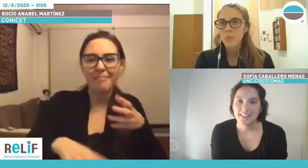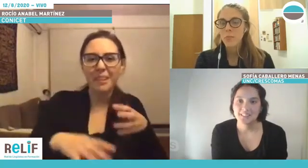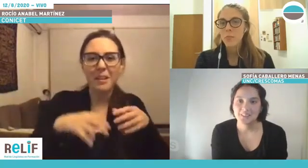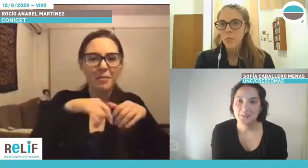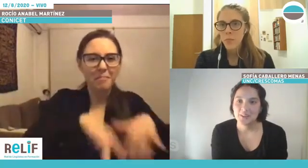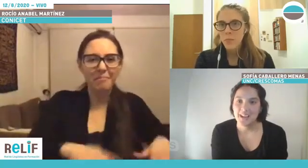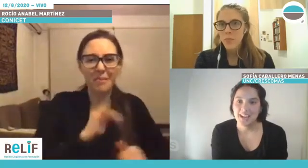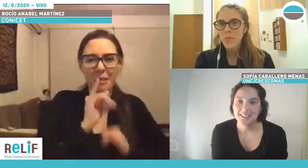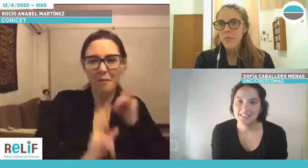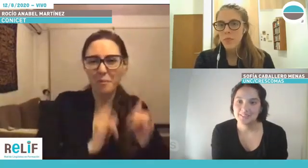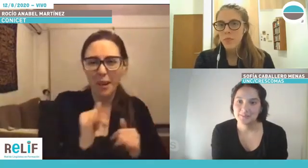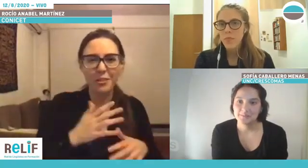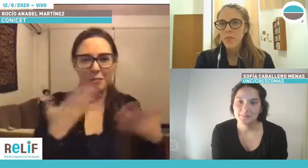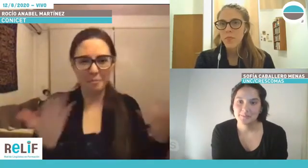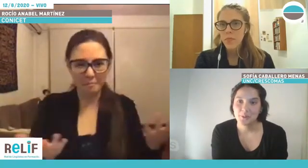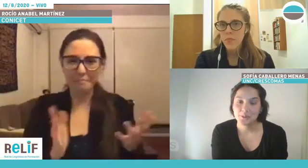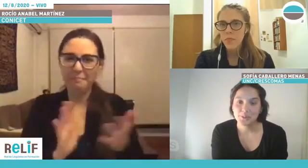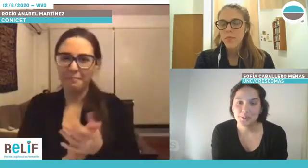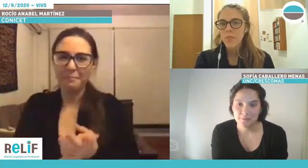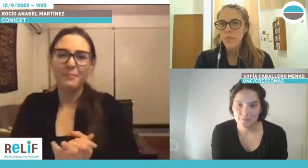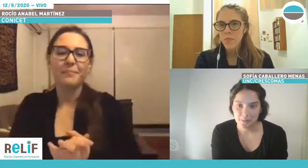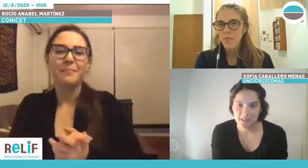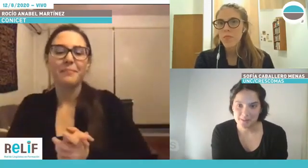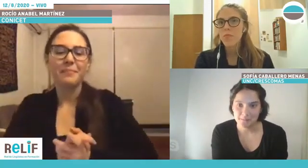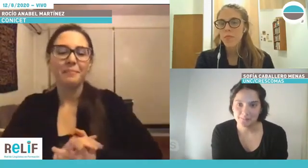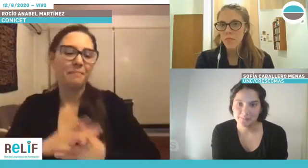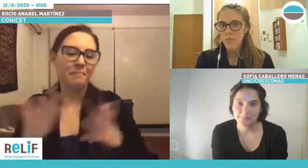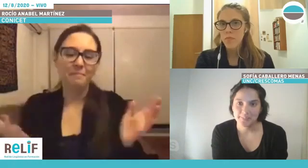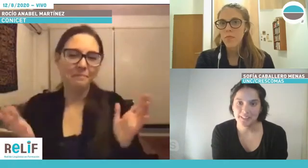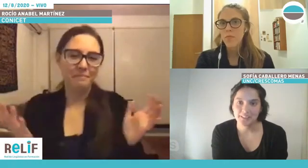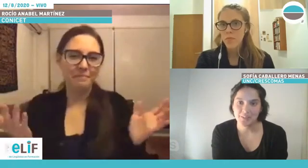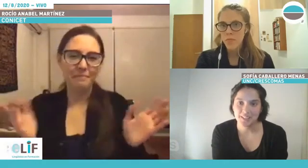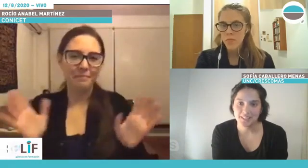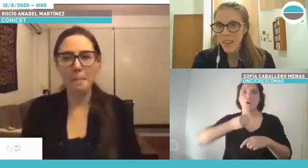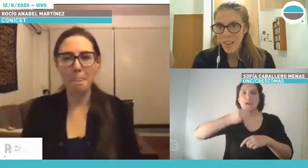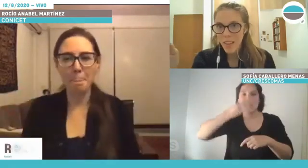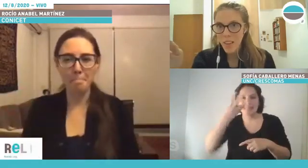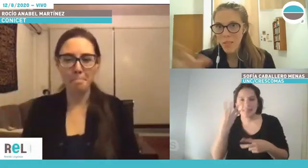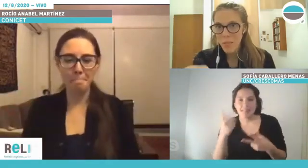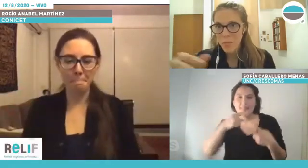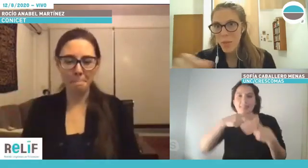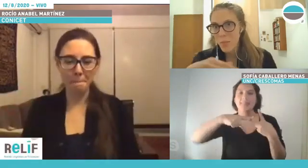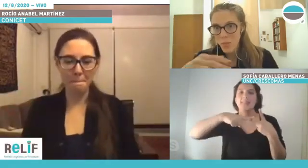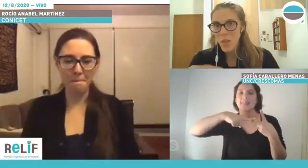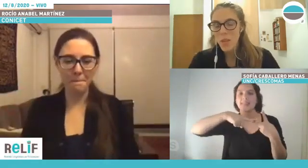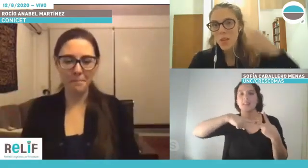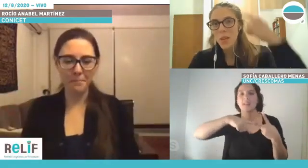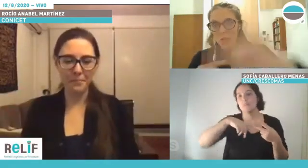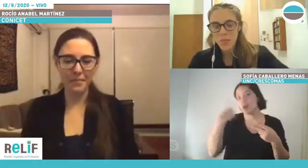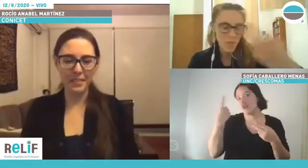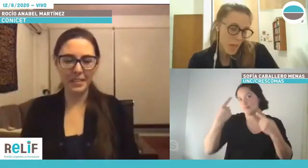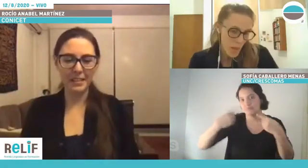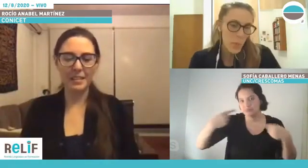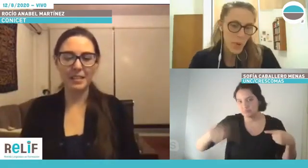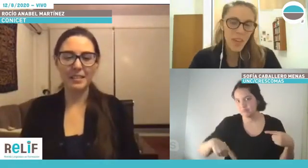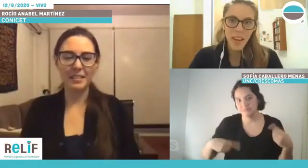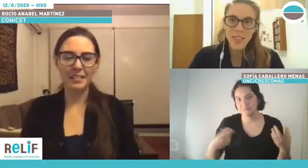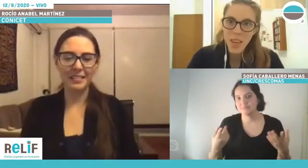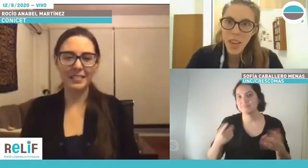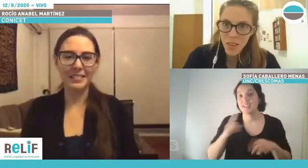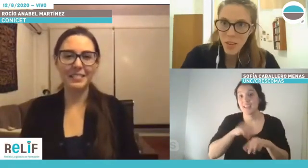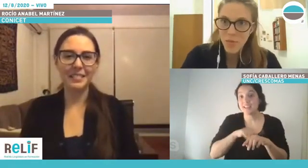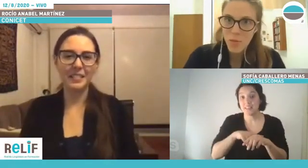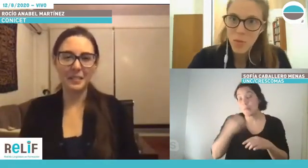Entonces, adentro hay un montón de información, adentro de casa. Bueno, sí, y de tiempo